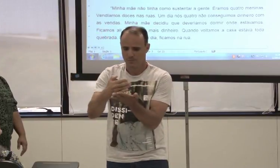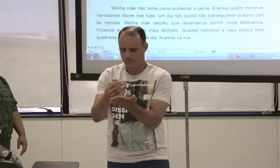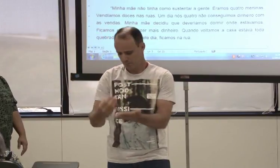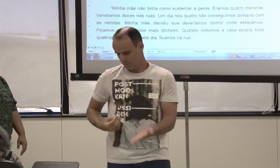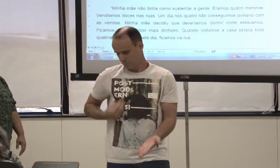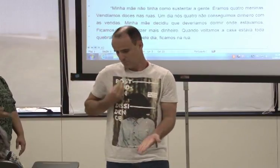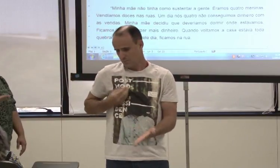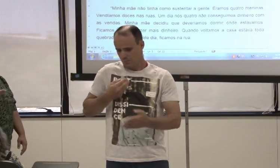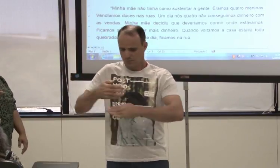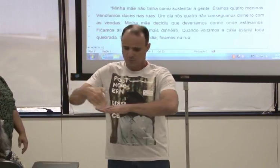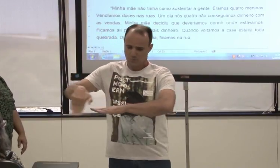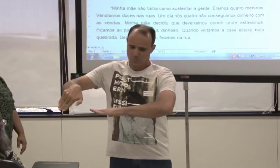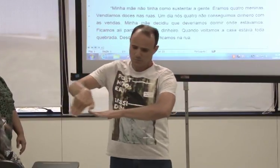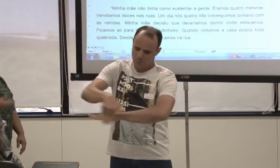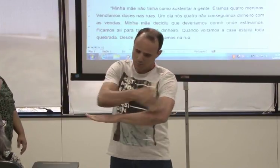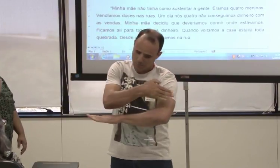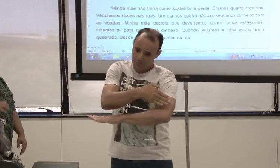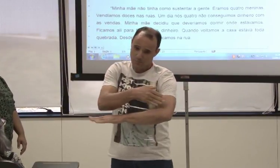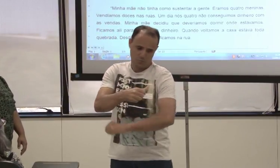E eu já estou lendo errado, né? Em